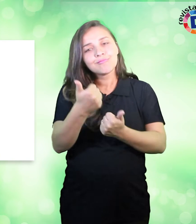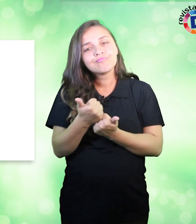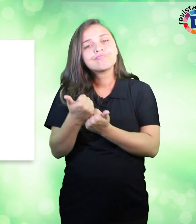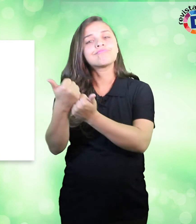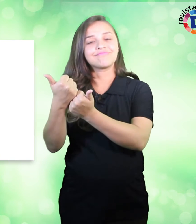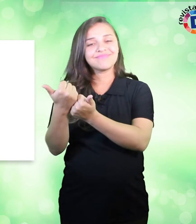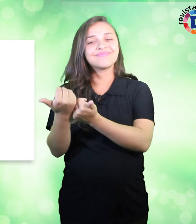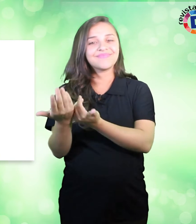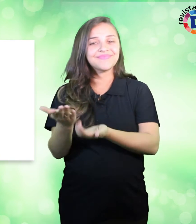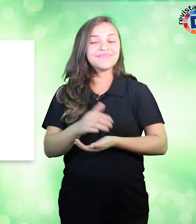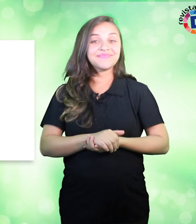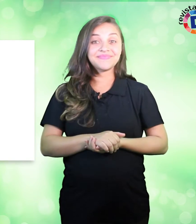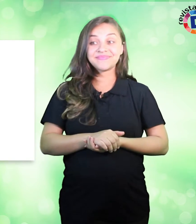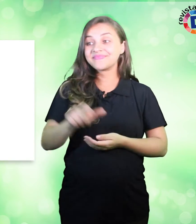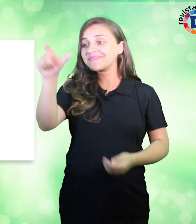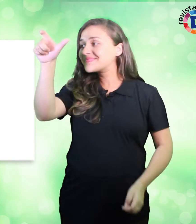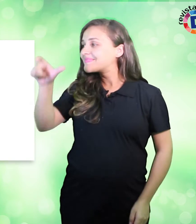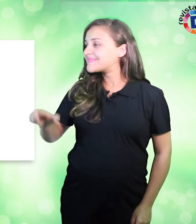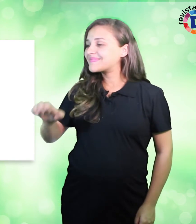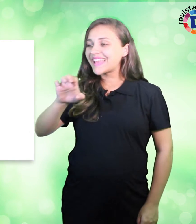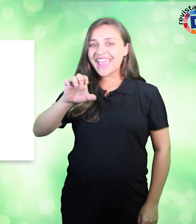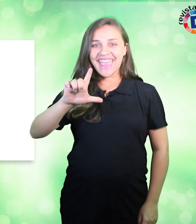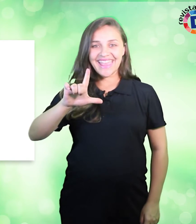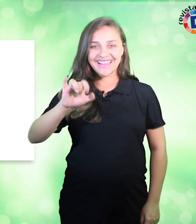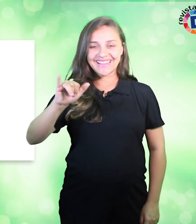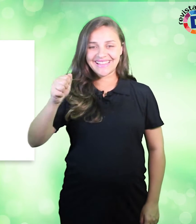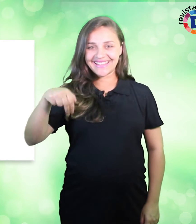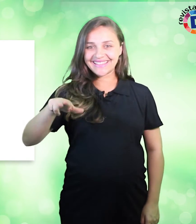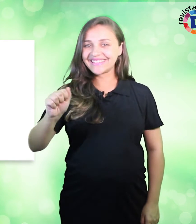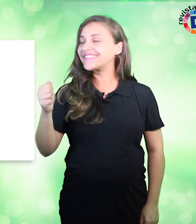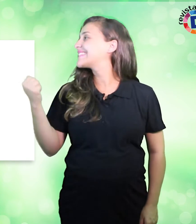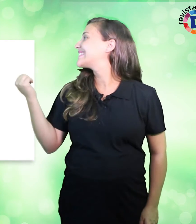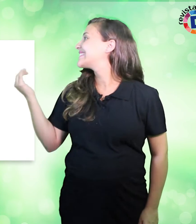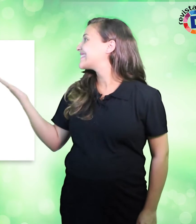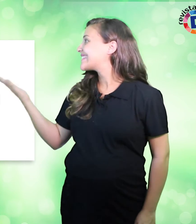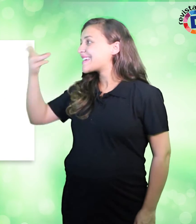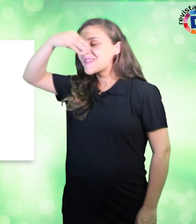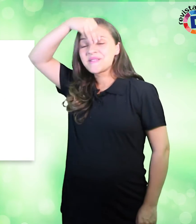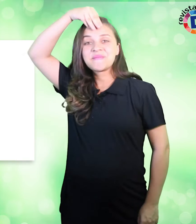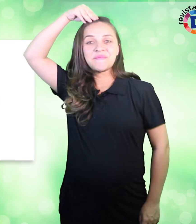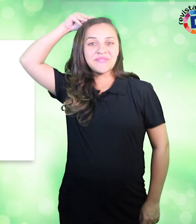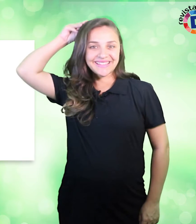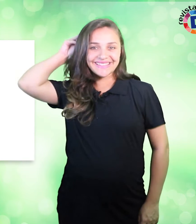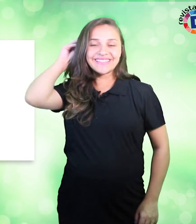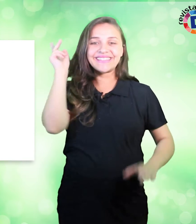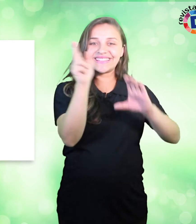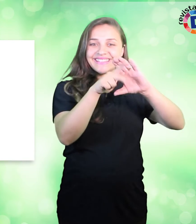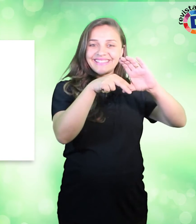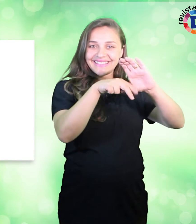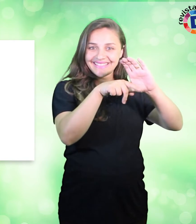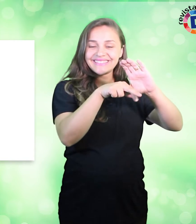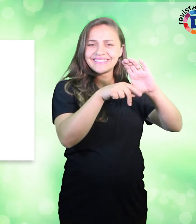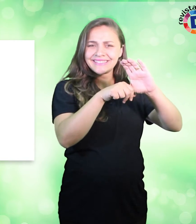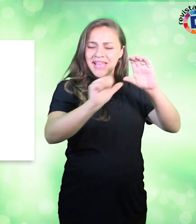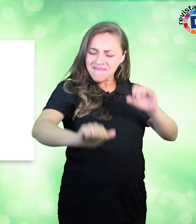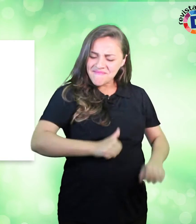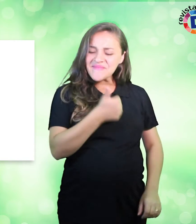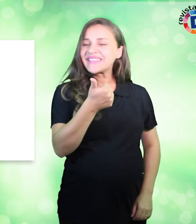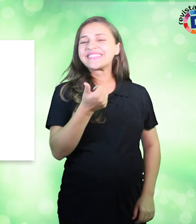Para a apresentadora Eliana, madrinha do Teleton, é sempre positivo participar do programa. Creio